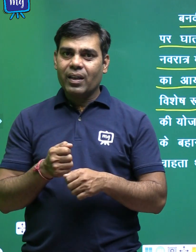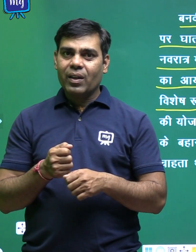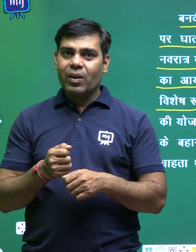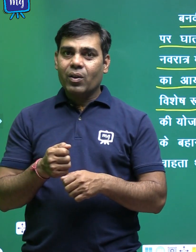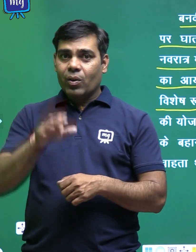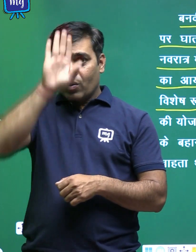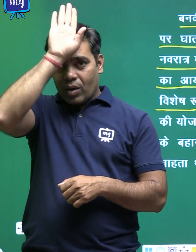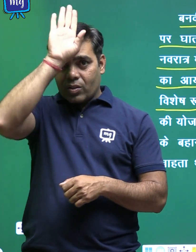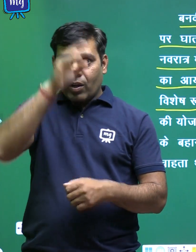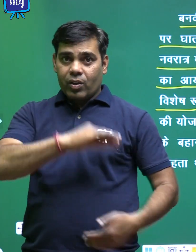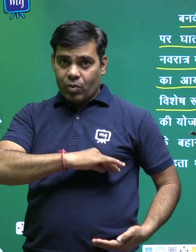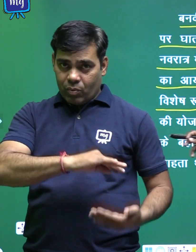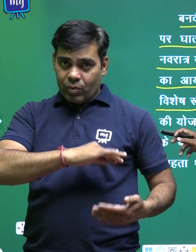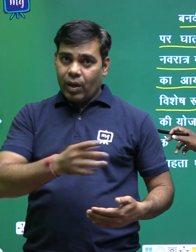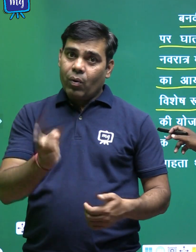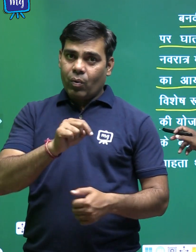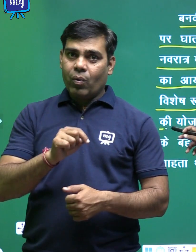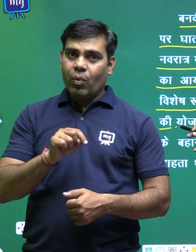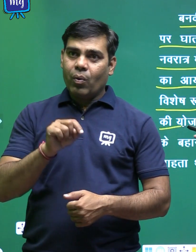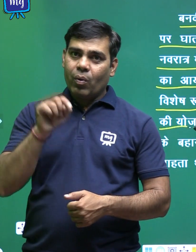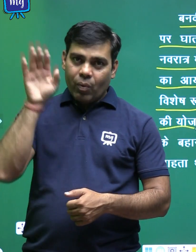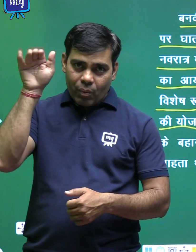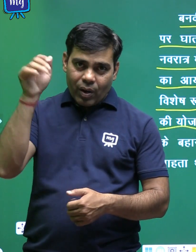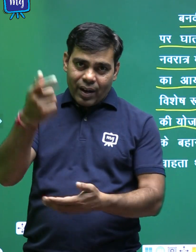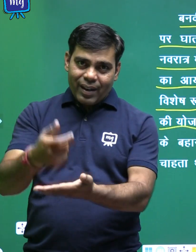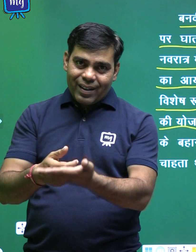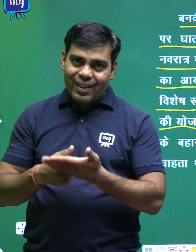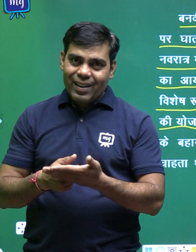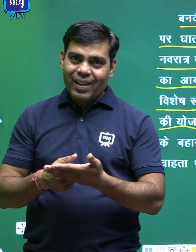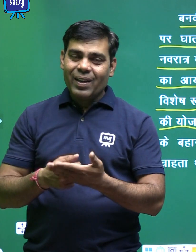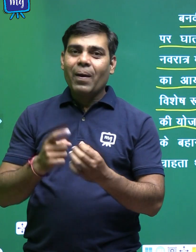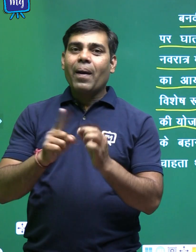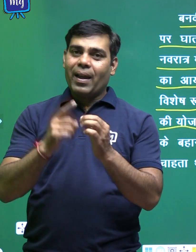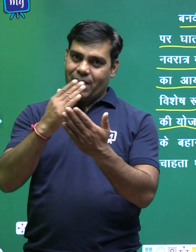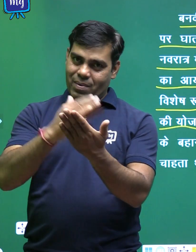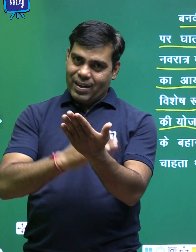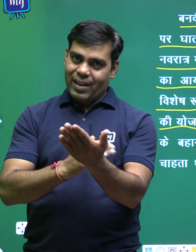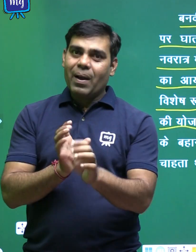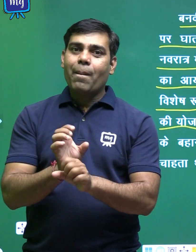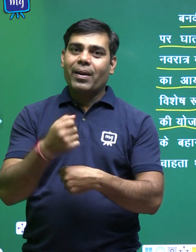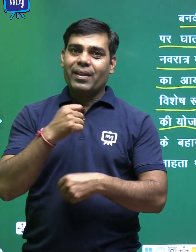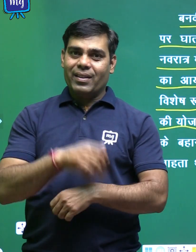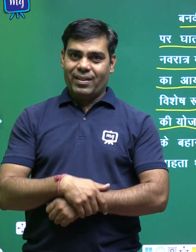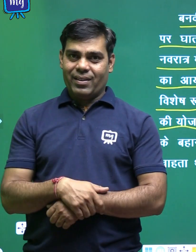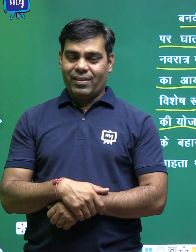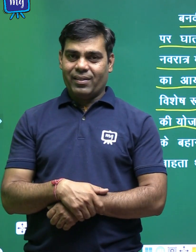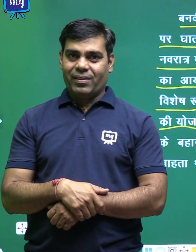राजकुमारों को बुलाने की योजना बनाई थी।